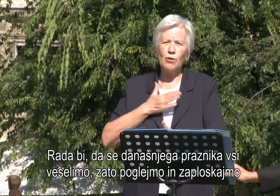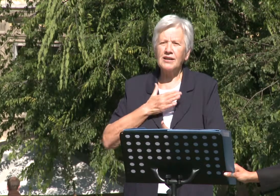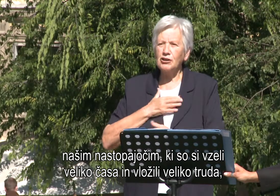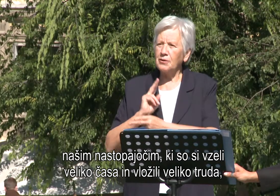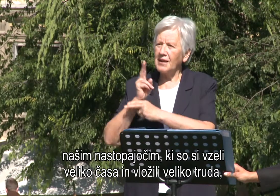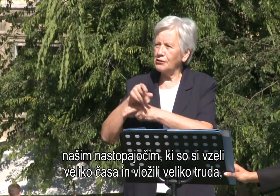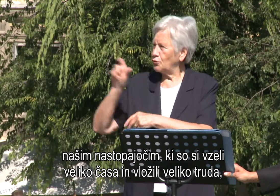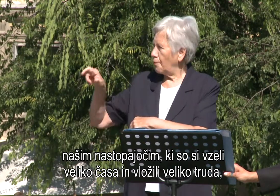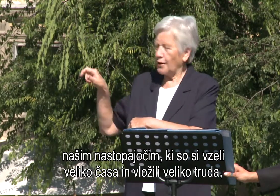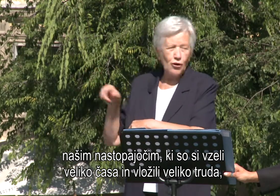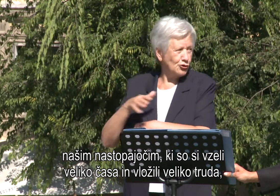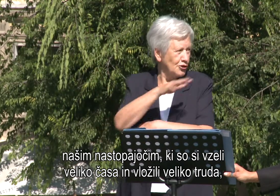zaploskajmo našim nastopajočim,